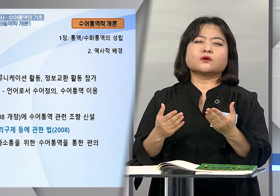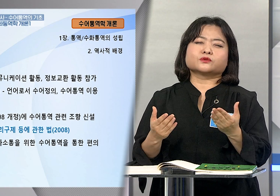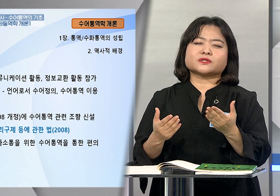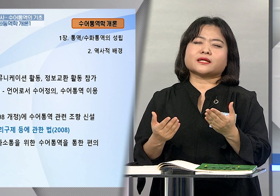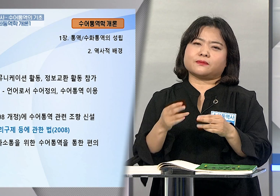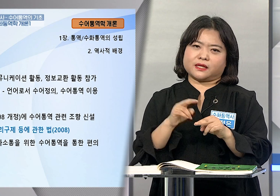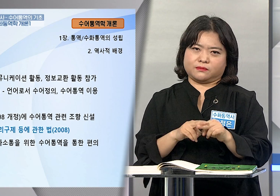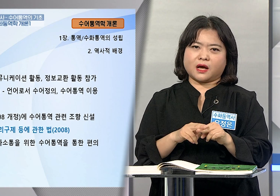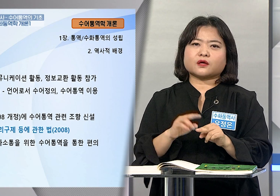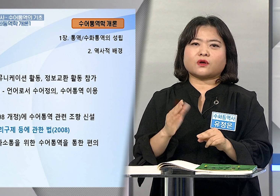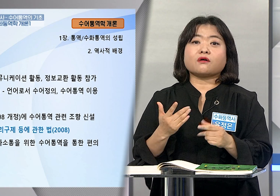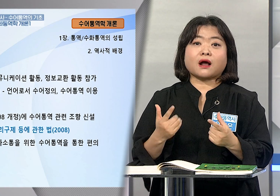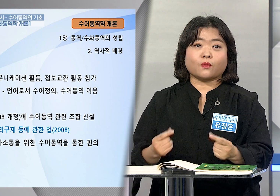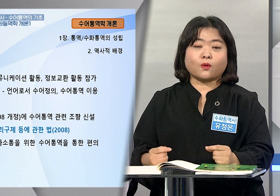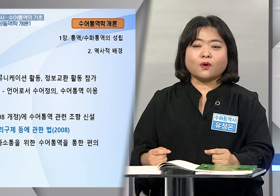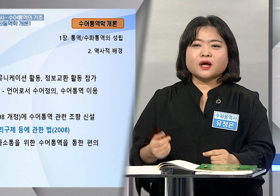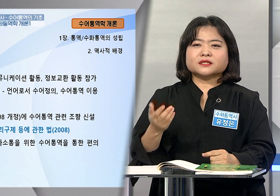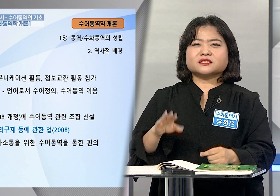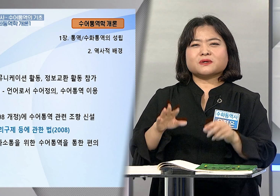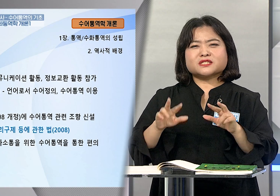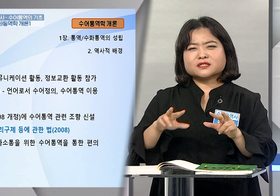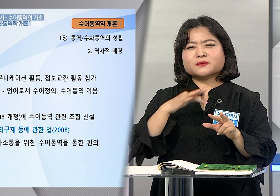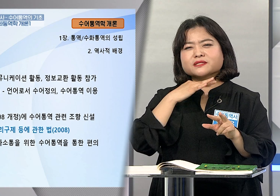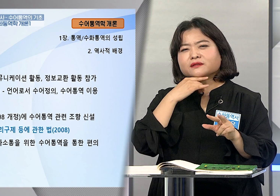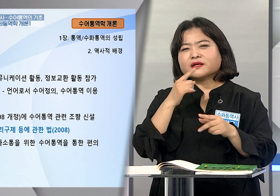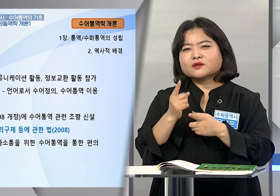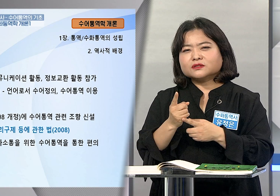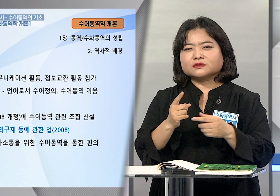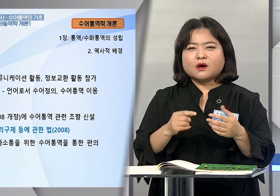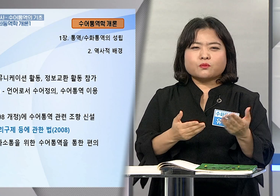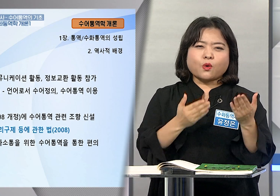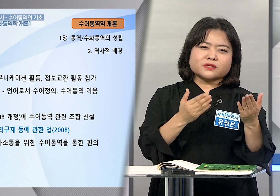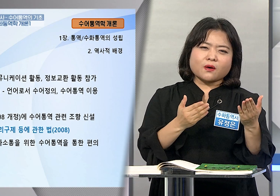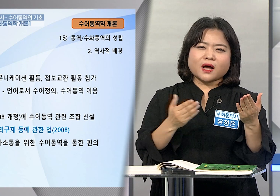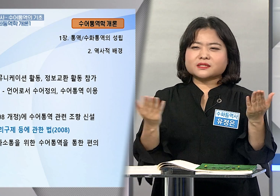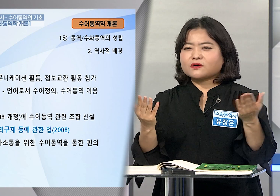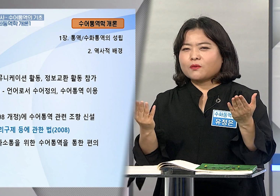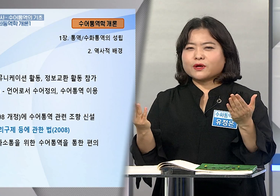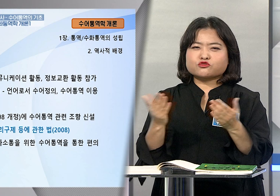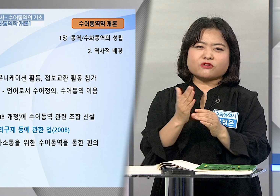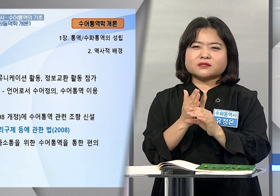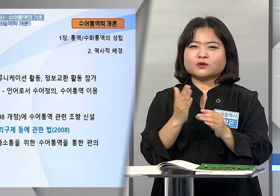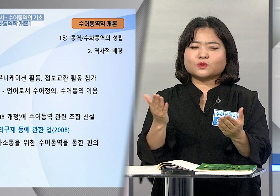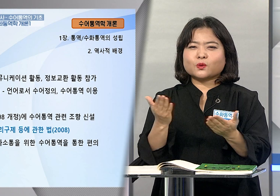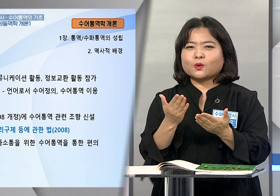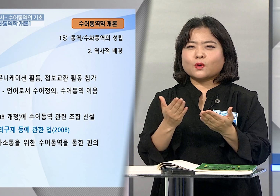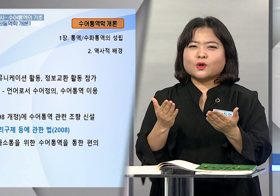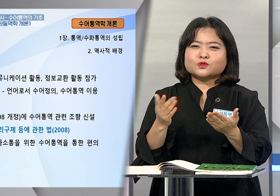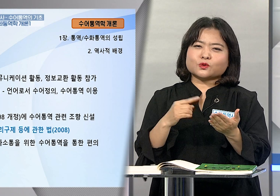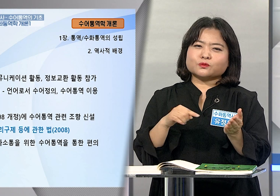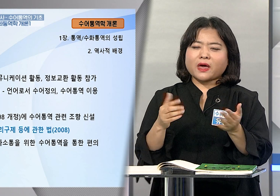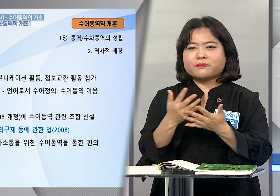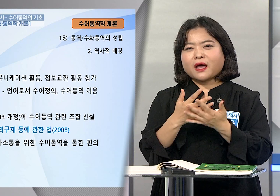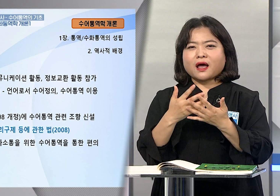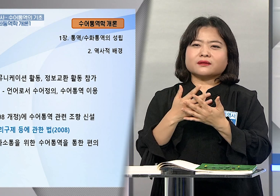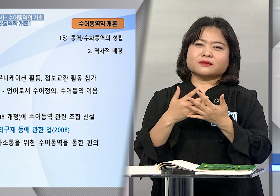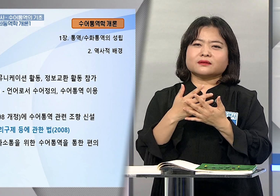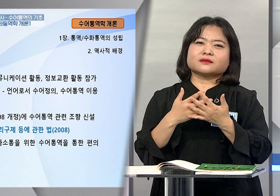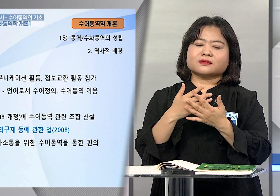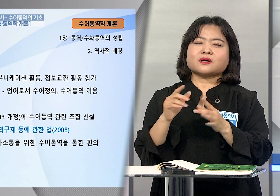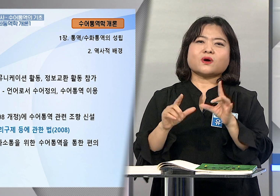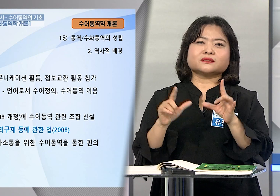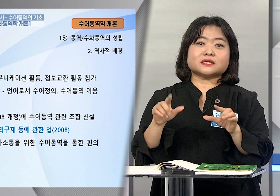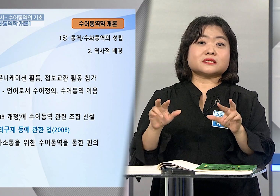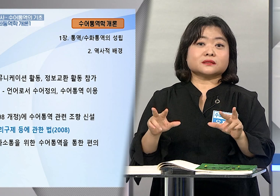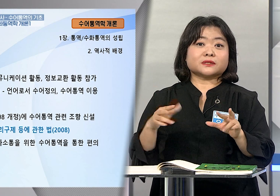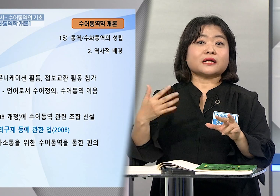완전한 직업으로 자리매김하게 된 것 같고, 그렇지만 지금의 세대에서는 봉사와 직업의 중간 정도로 조금